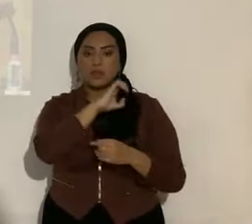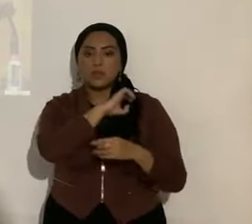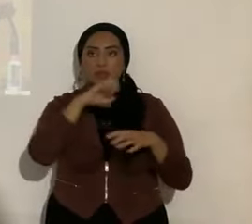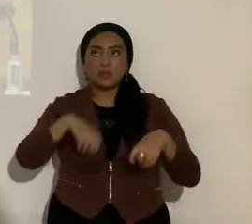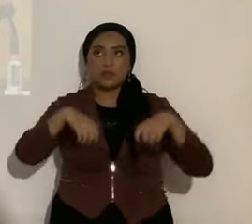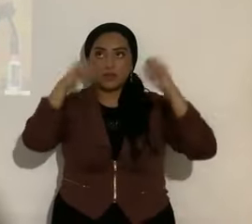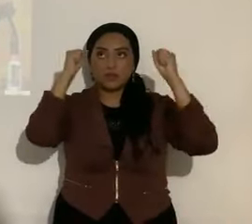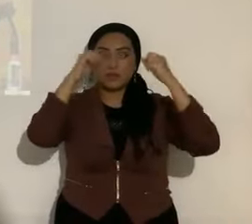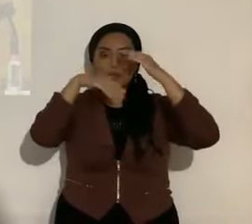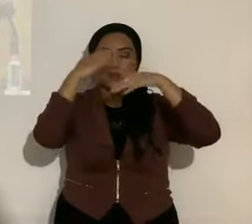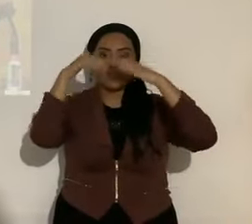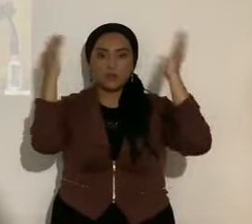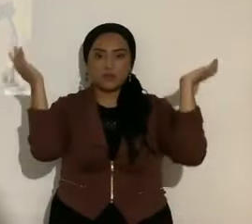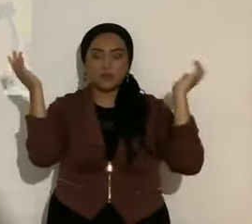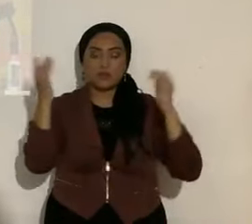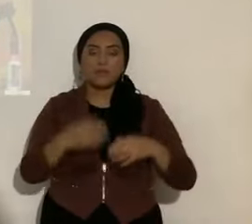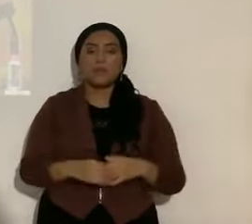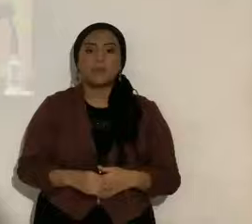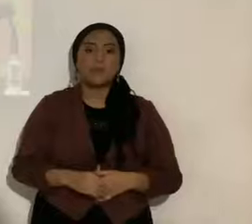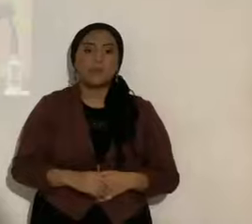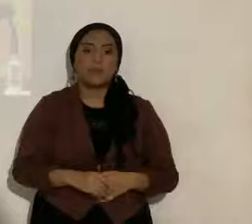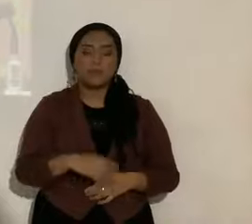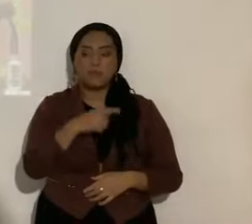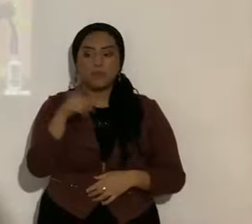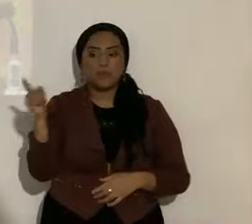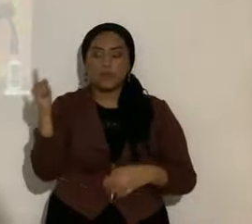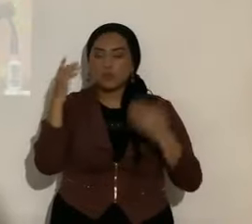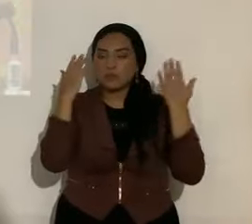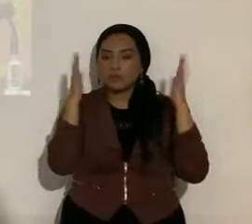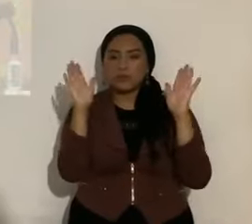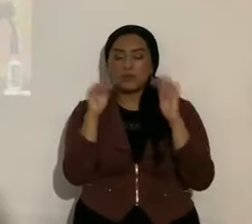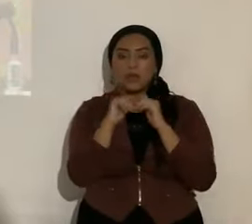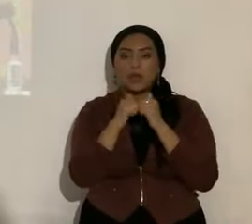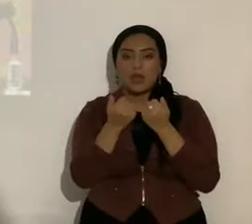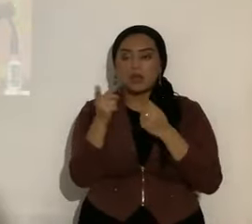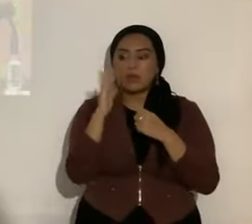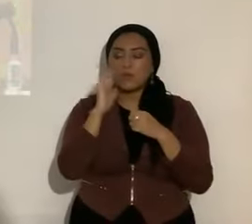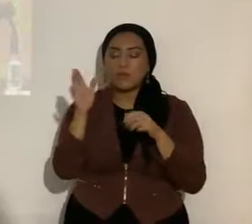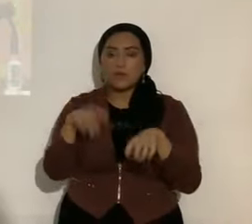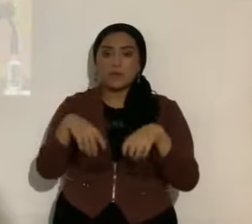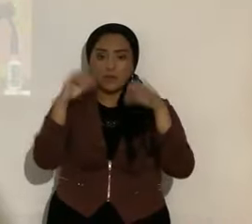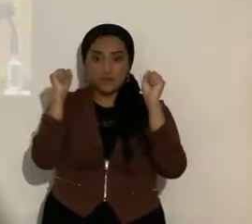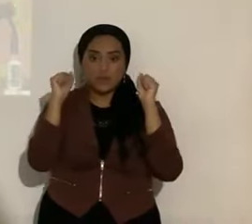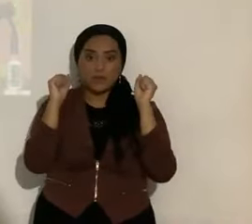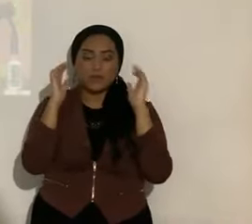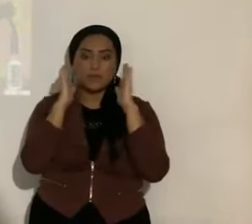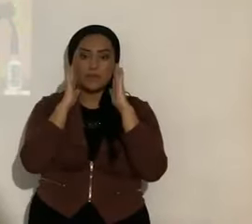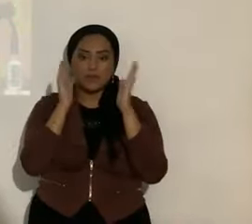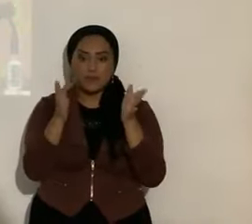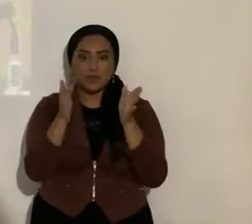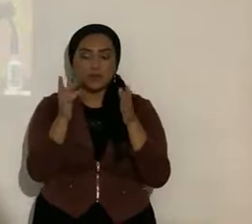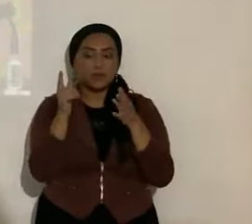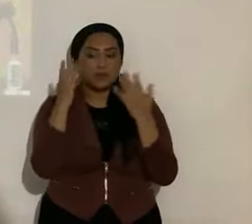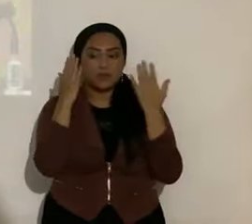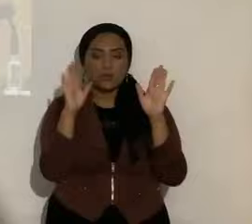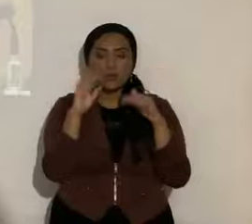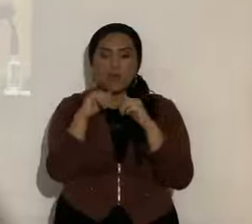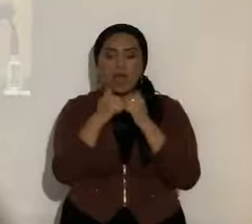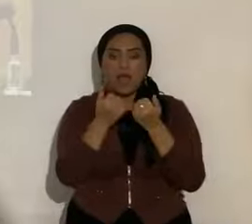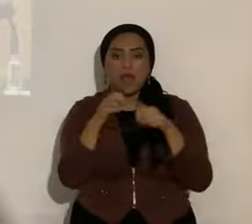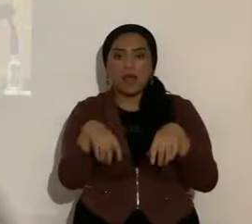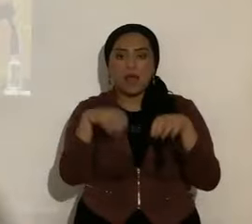cielo, sería quitado. No sabían cómo iba a ser quitado. Atención, no sabían cómo